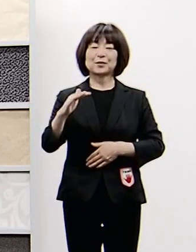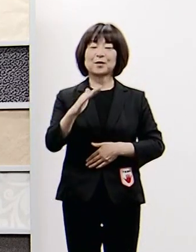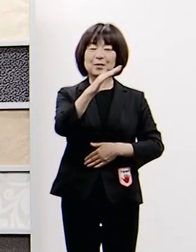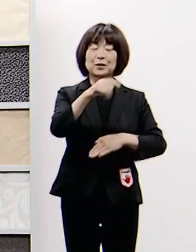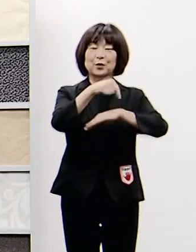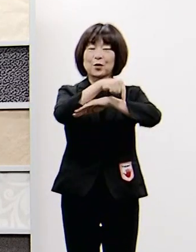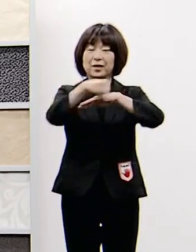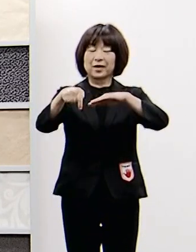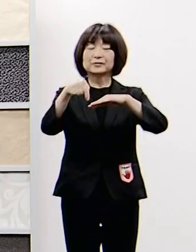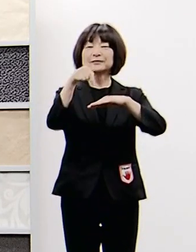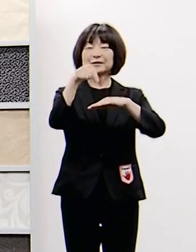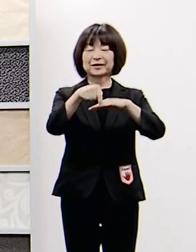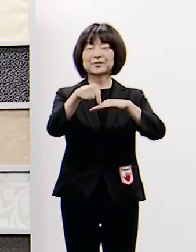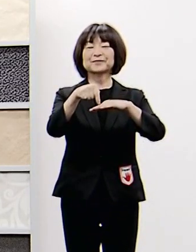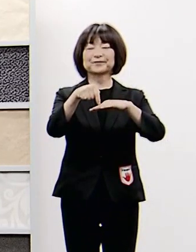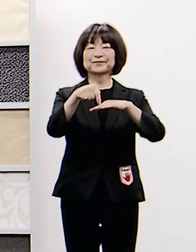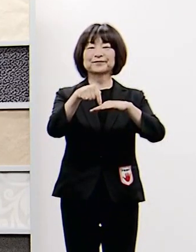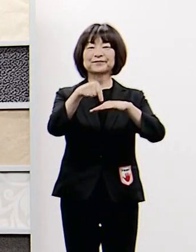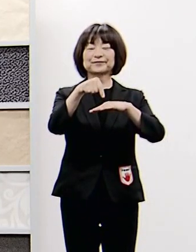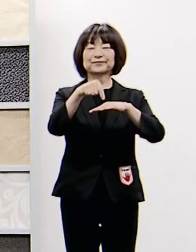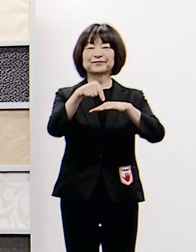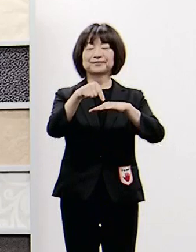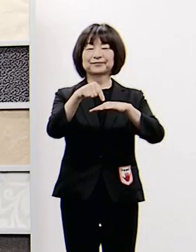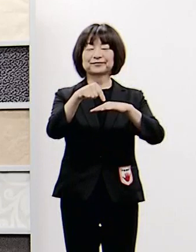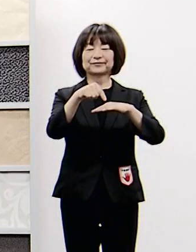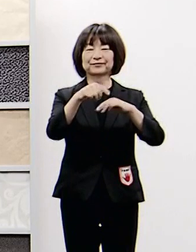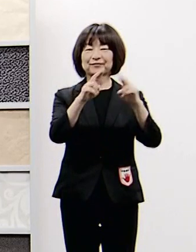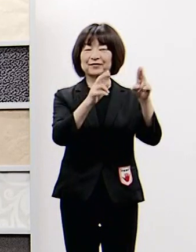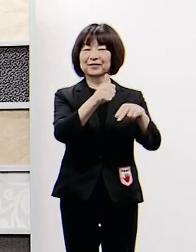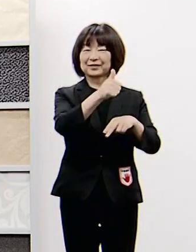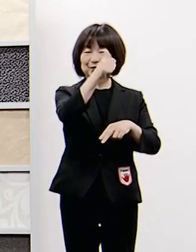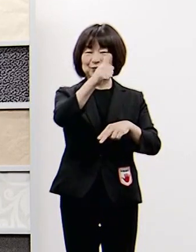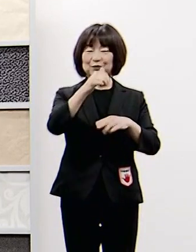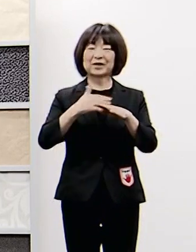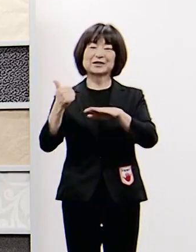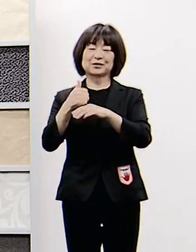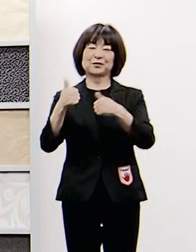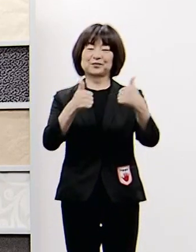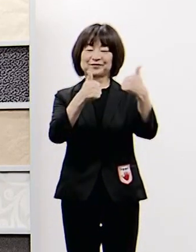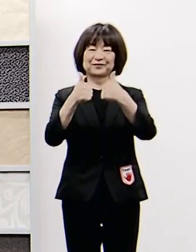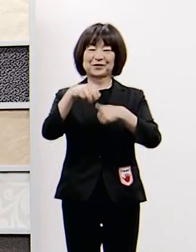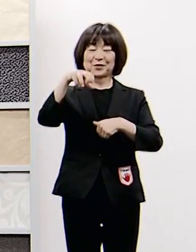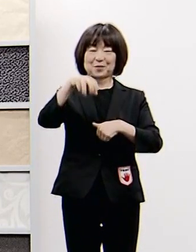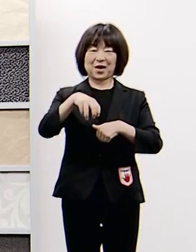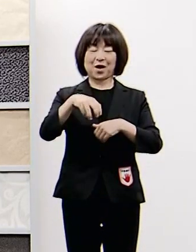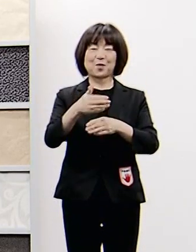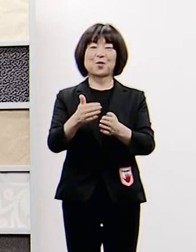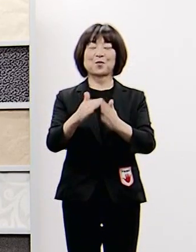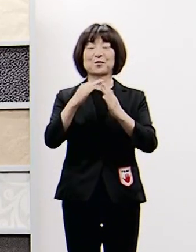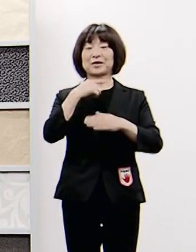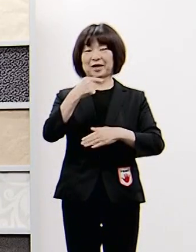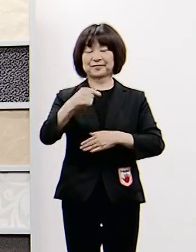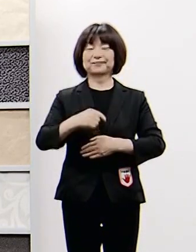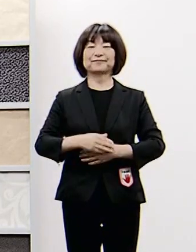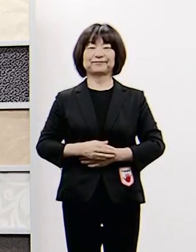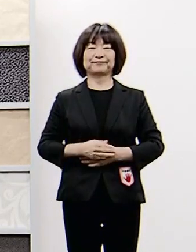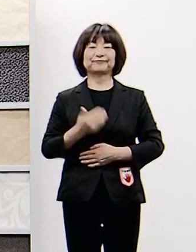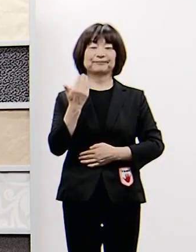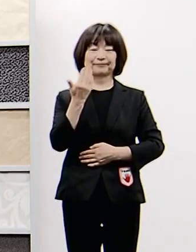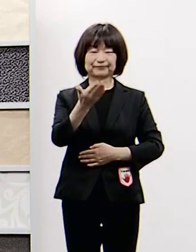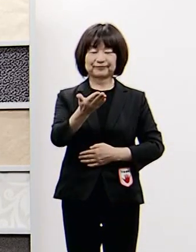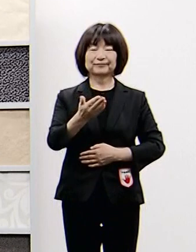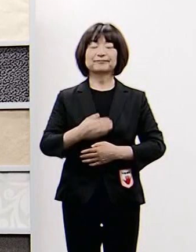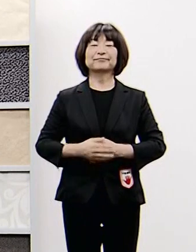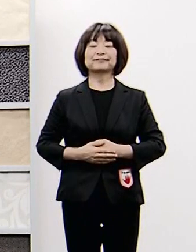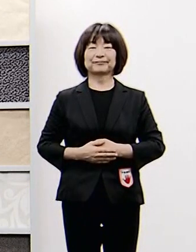ふうに認識しておりますんで今後そのような場をですね設定するように調整していきたいと思っておりますこれまで言えば